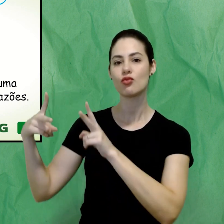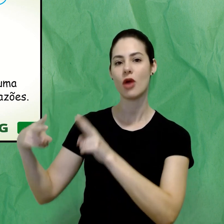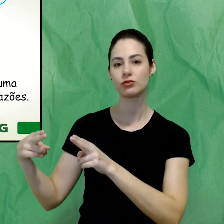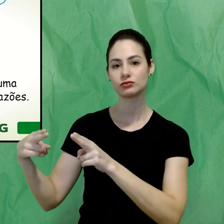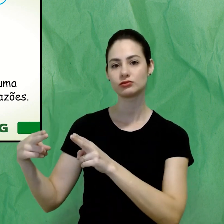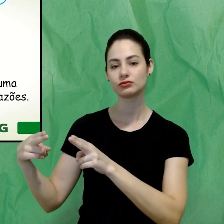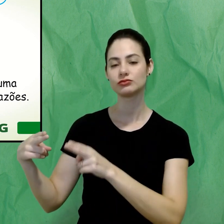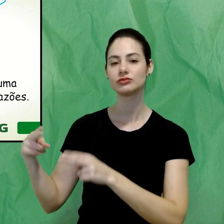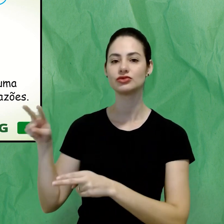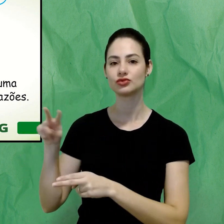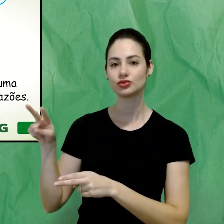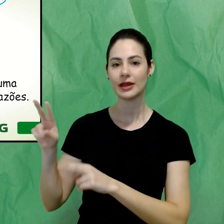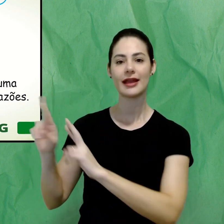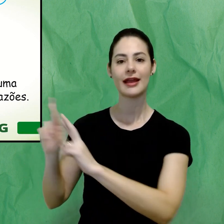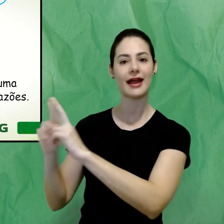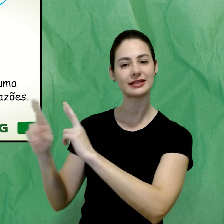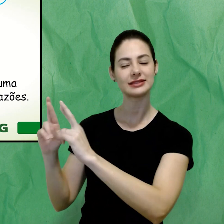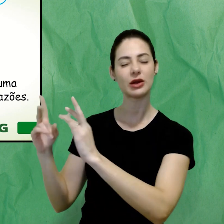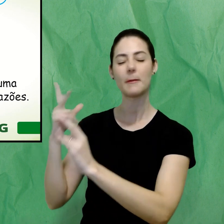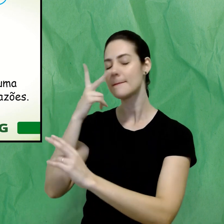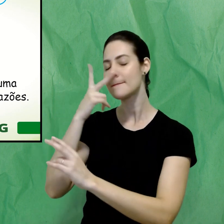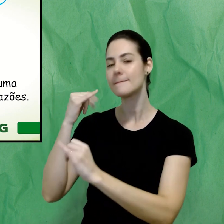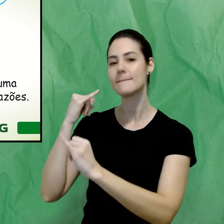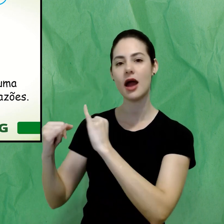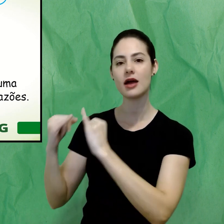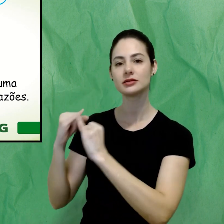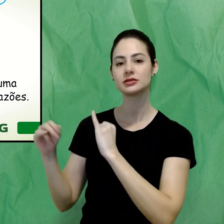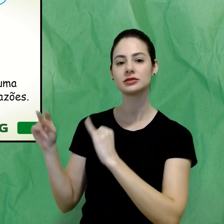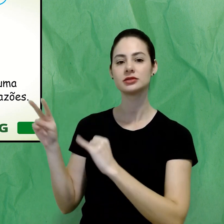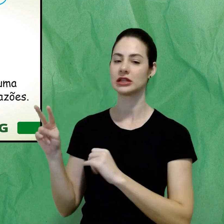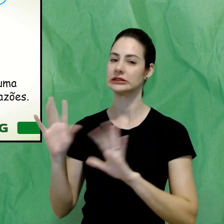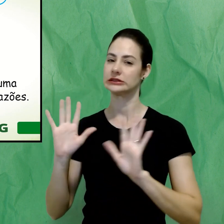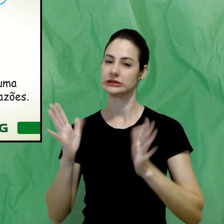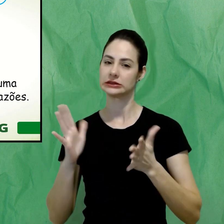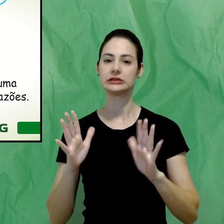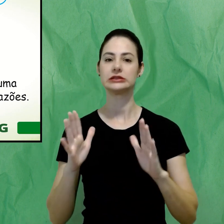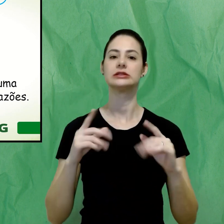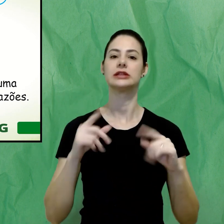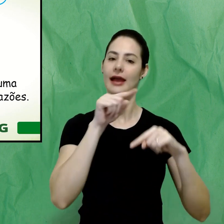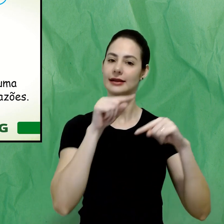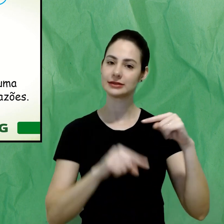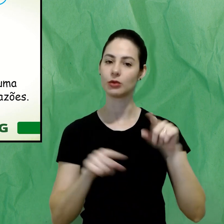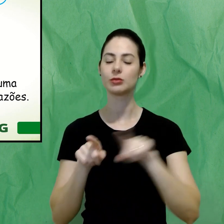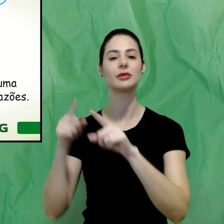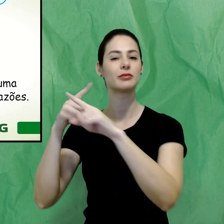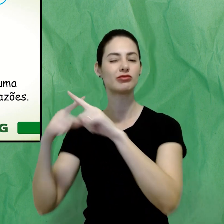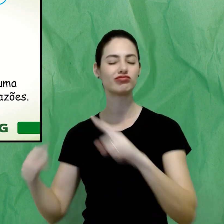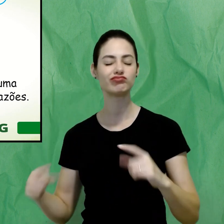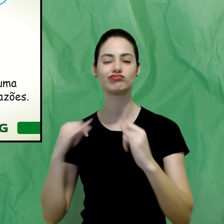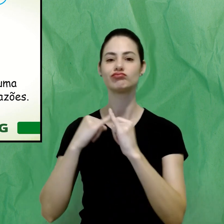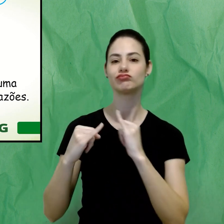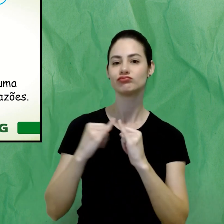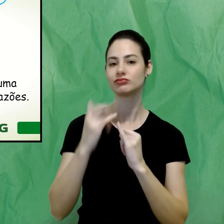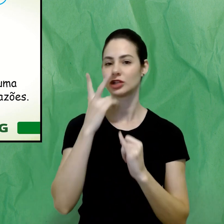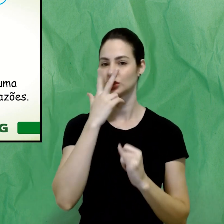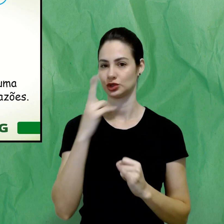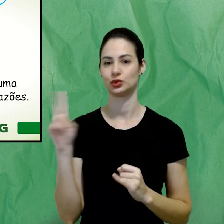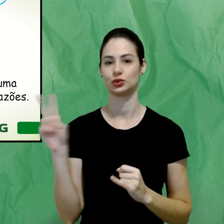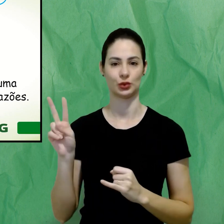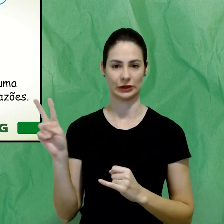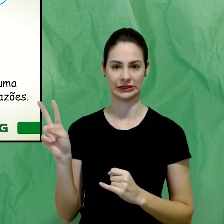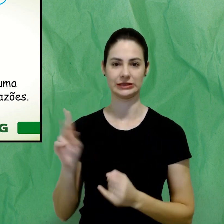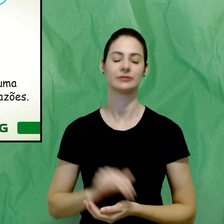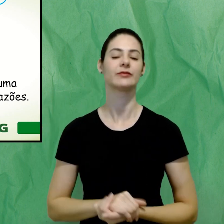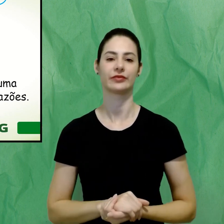nós temos uma relação, uma proximidade entre razão e proporção. A razão